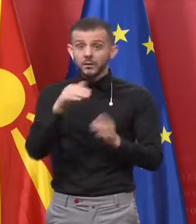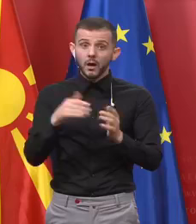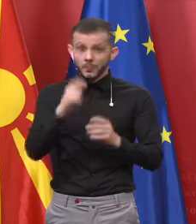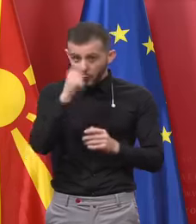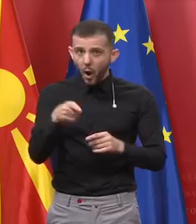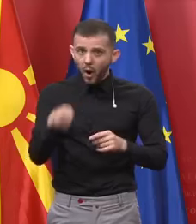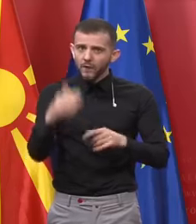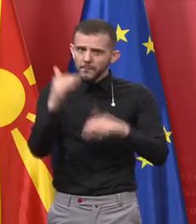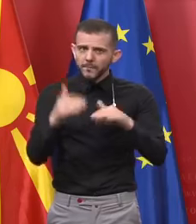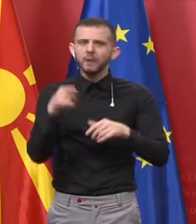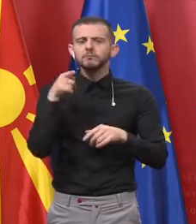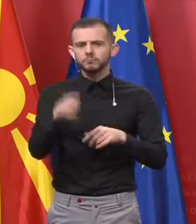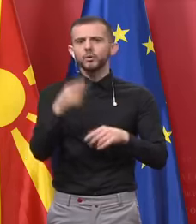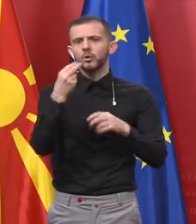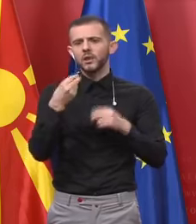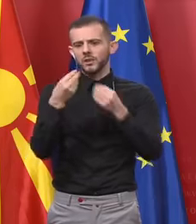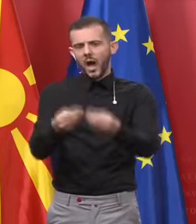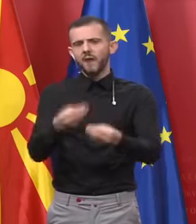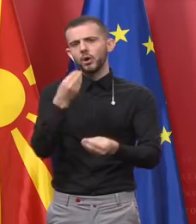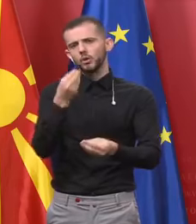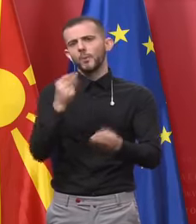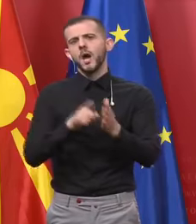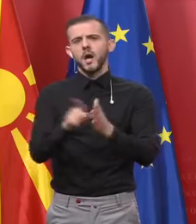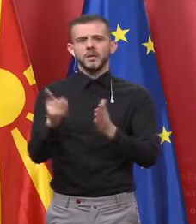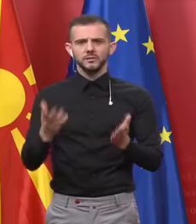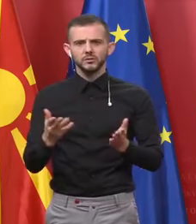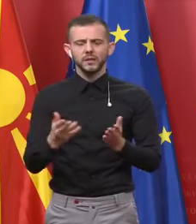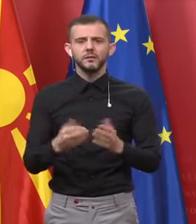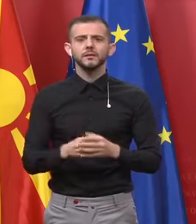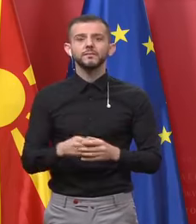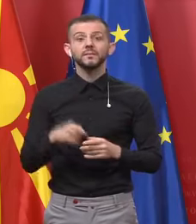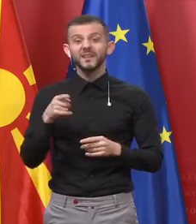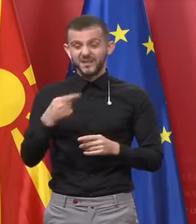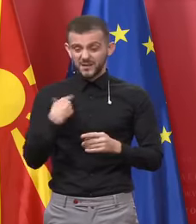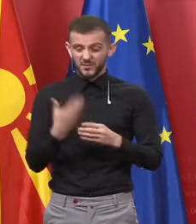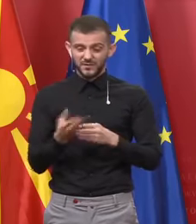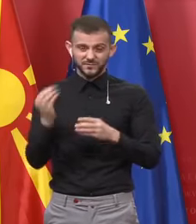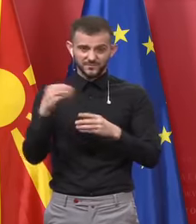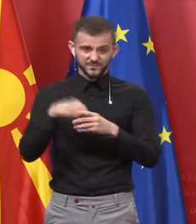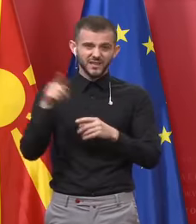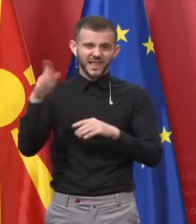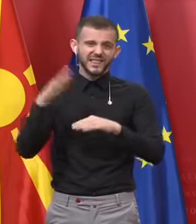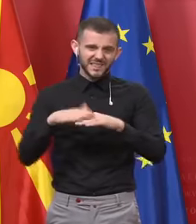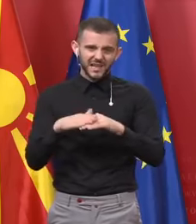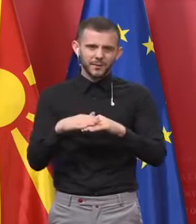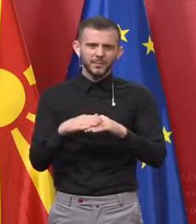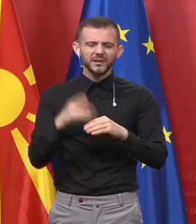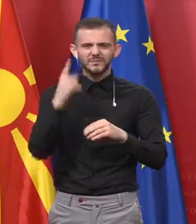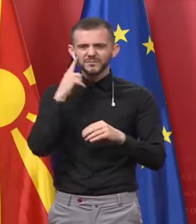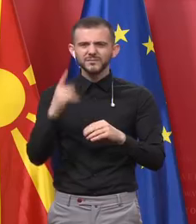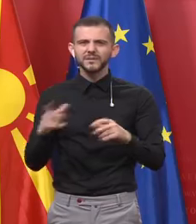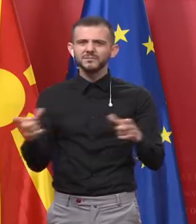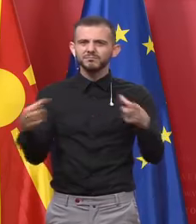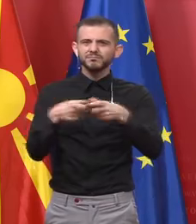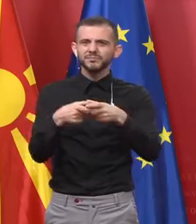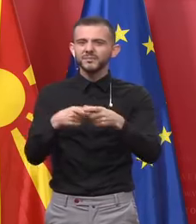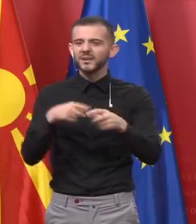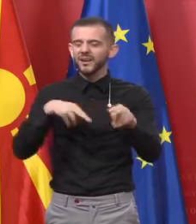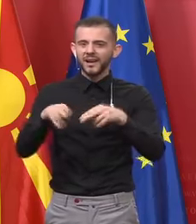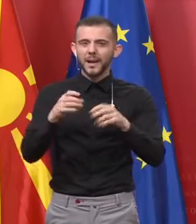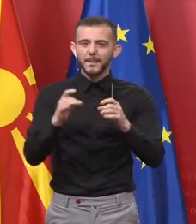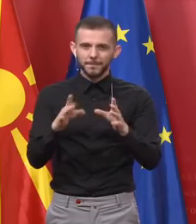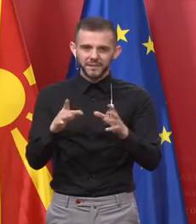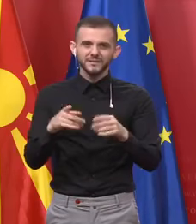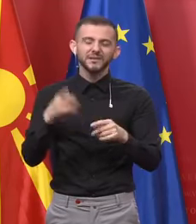бидат сосем доволни. Значи, тоа што се воведе во Дебар како мерки на изолација, карантин и така